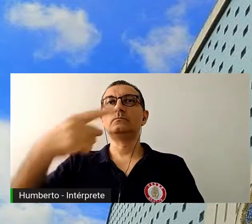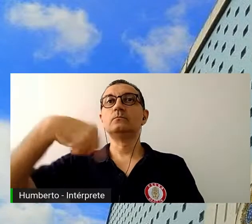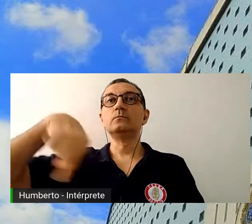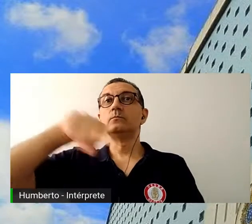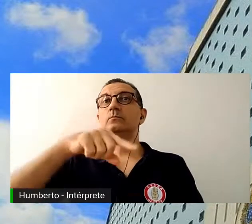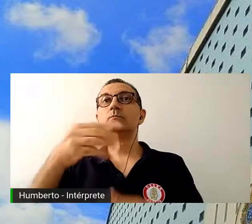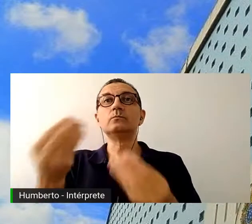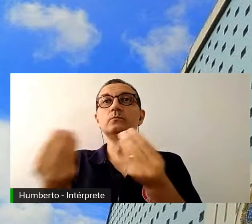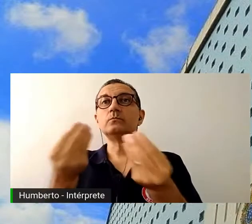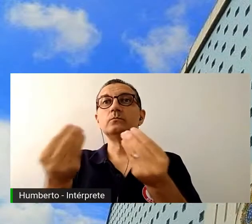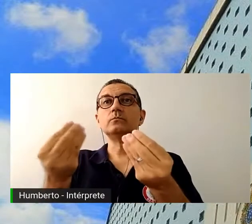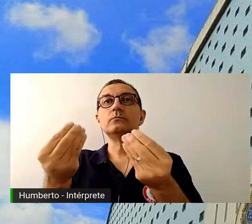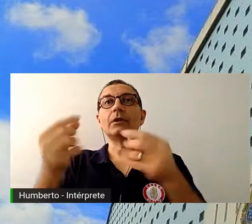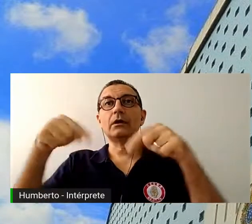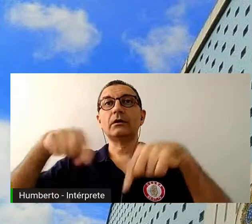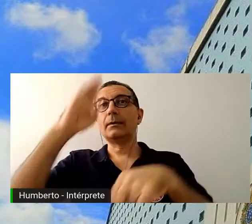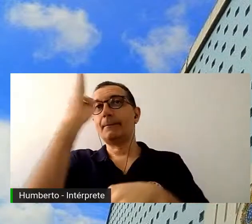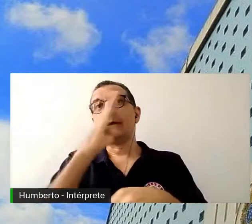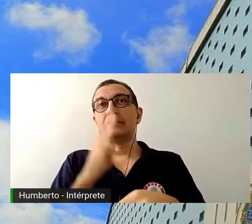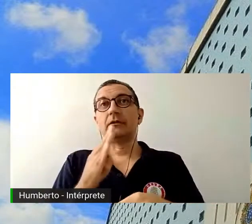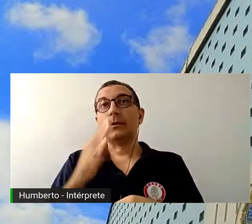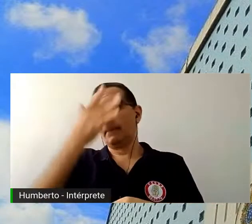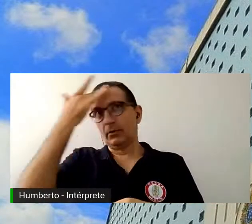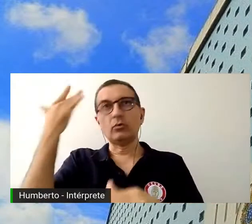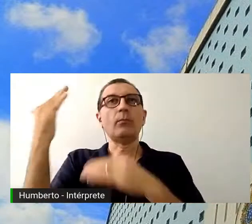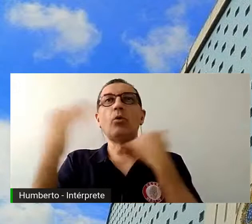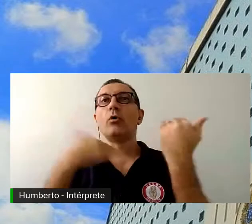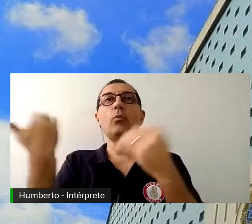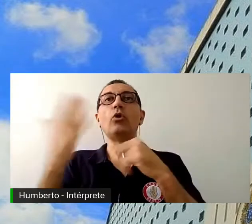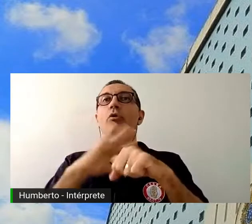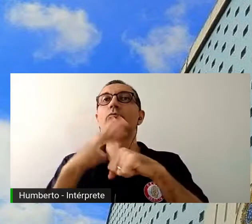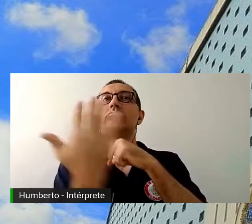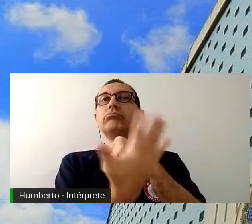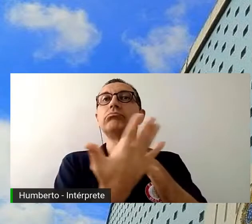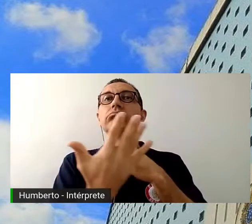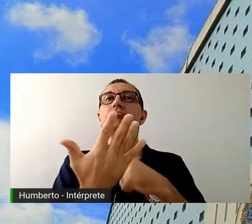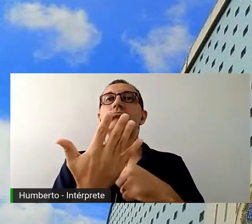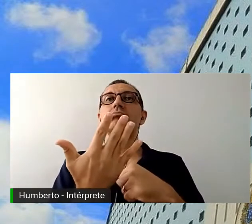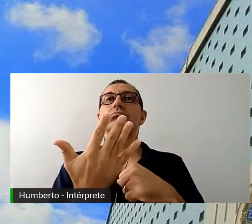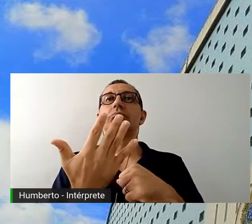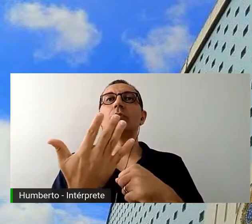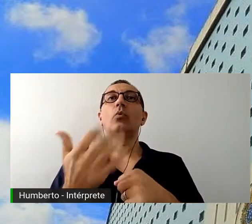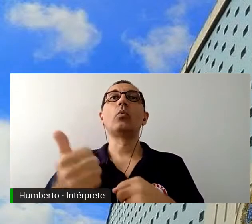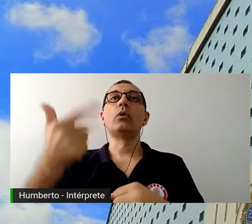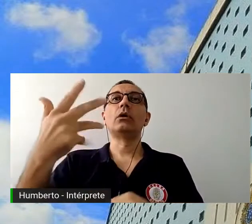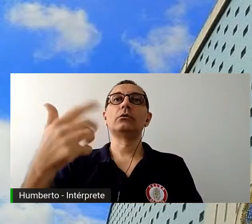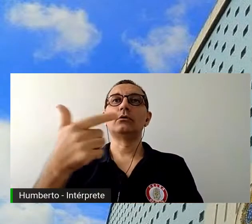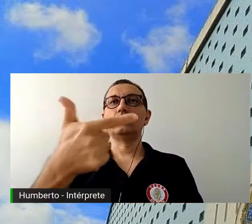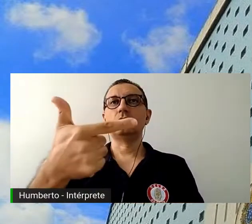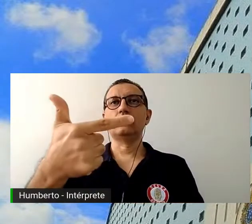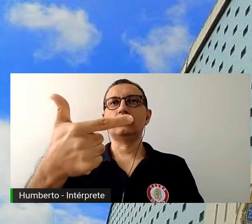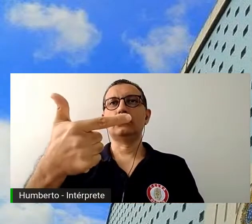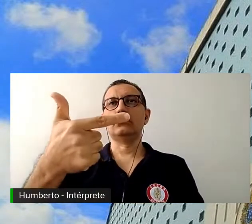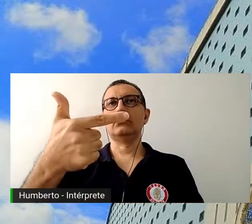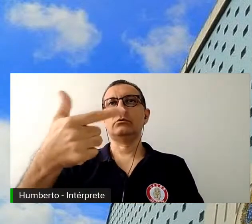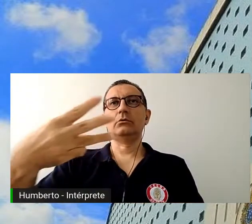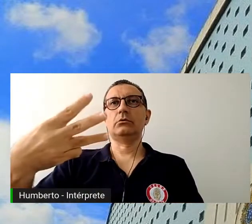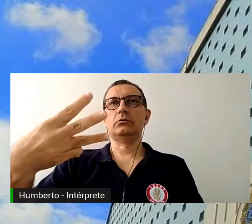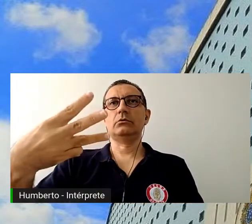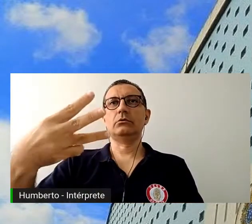mil mortos pela pandemia. Nosso respeito a eles, aos familiares e